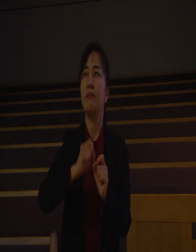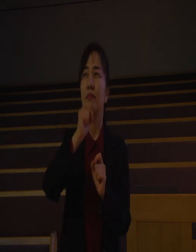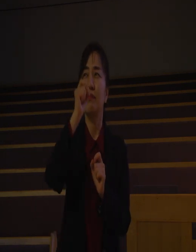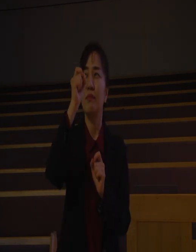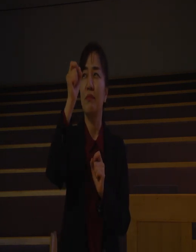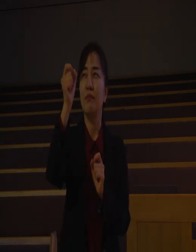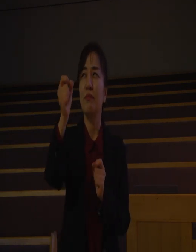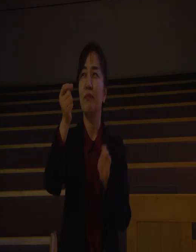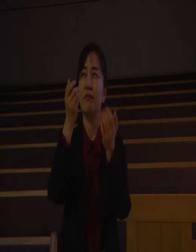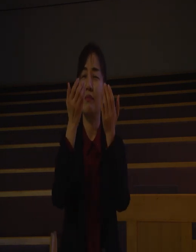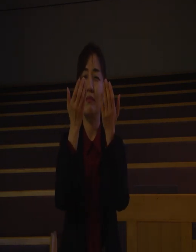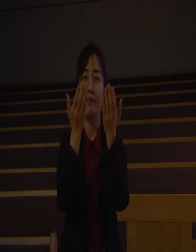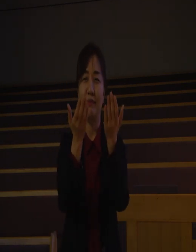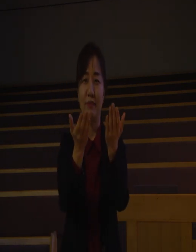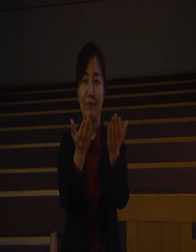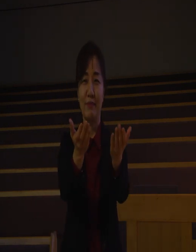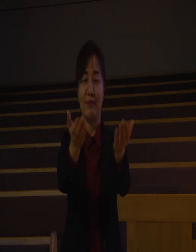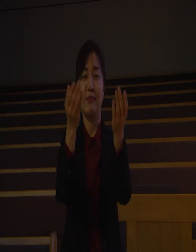영원히